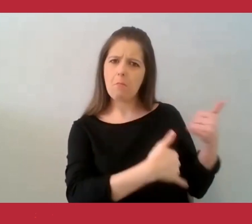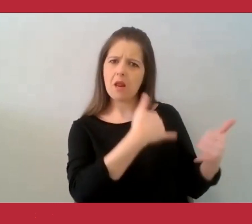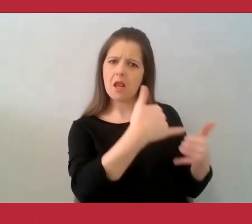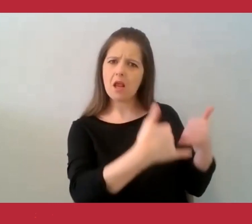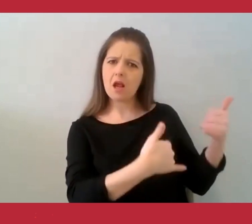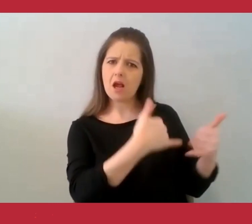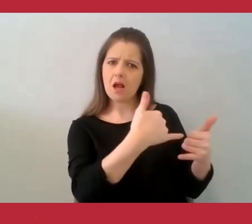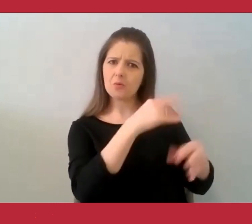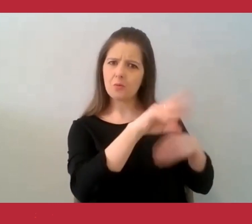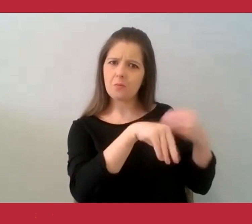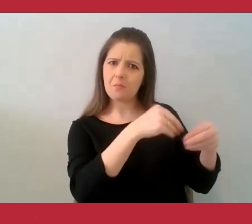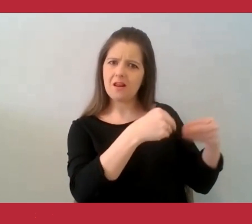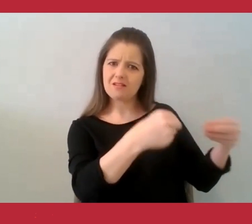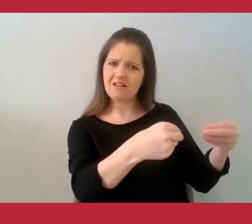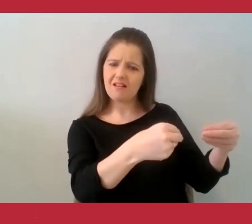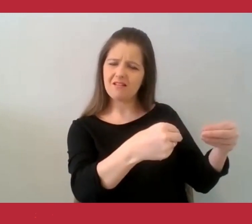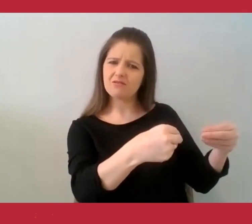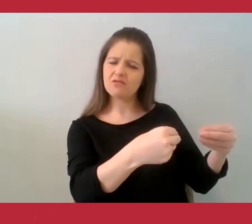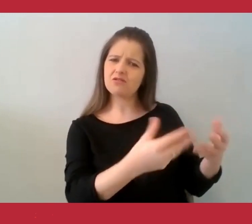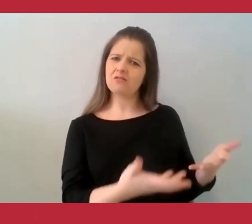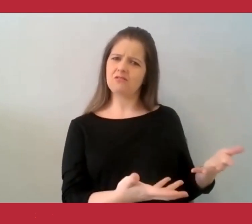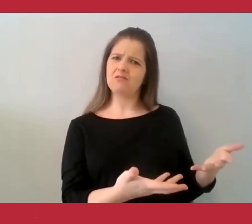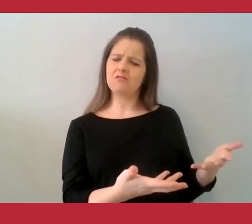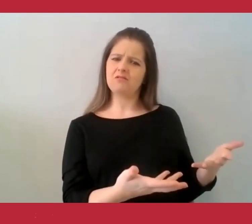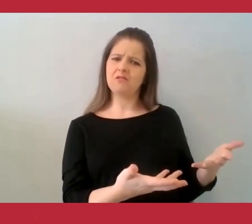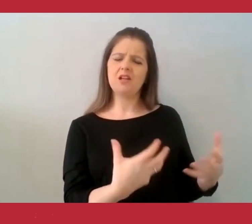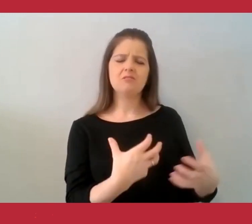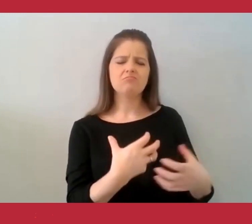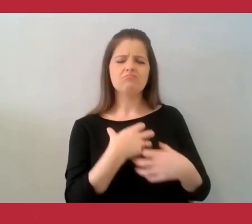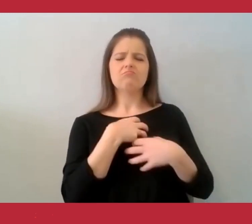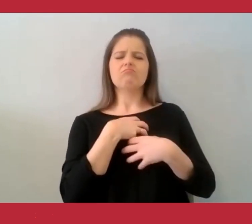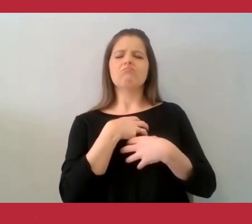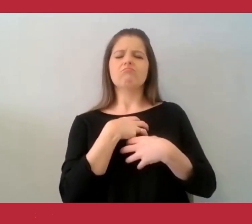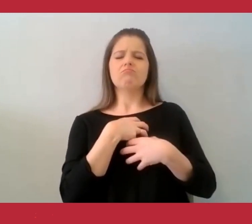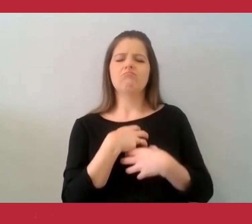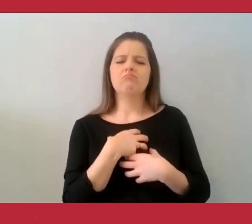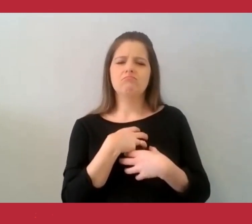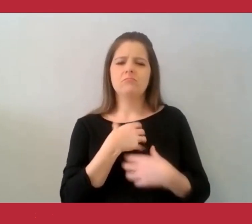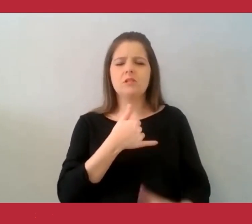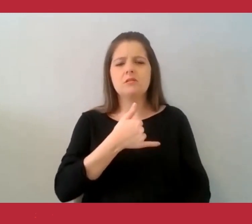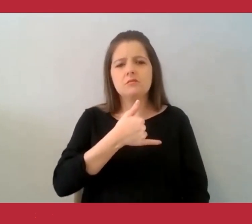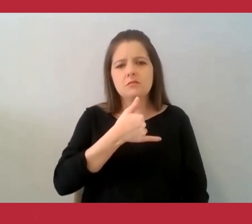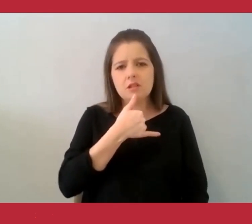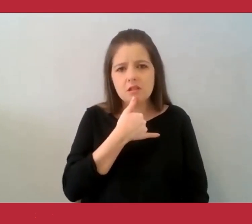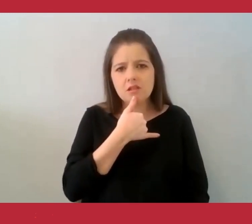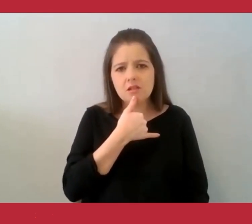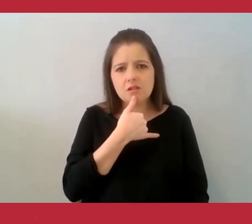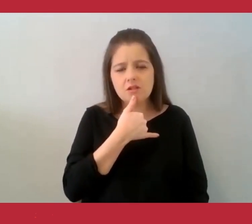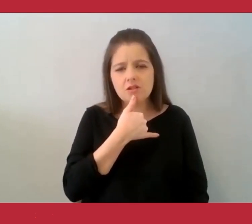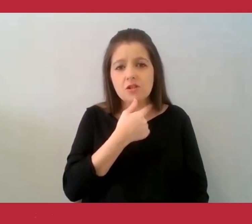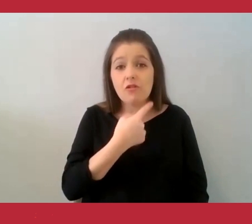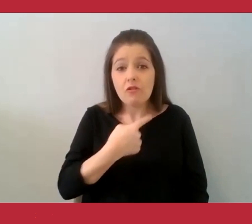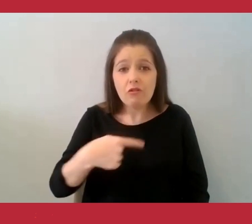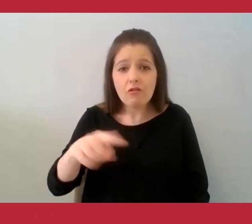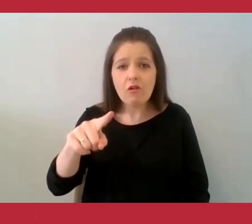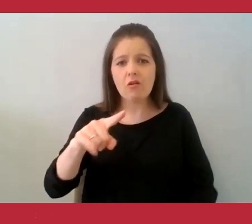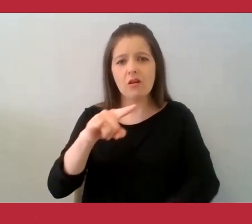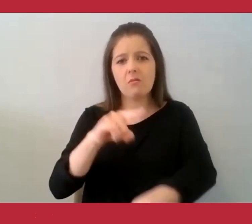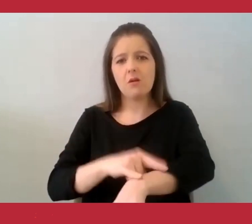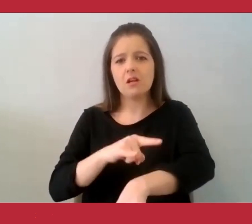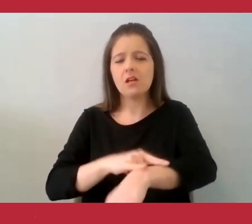havia ganhado. Joãozinho sentiu tanta tristeza. Foi para dentro do banheiro e